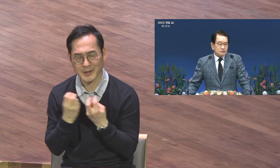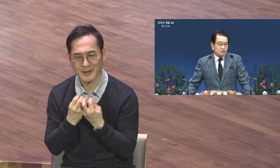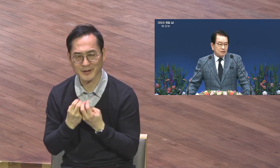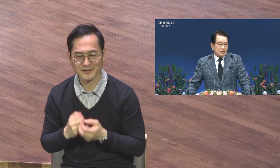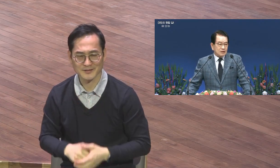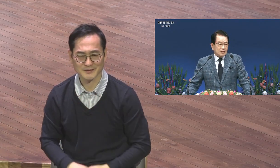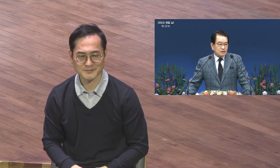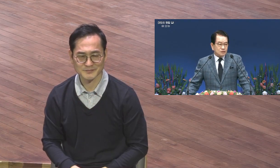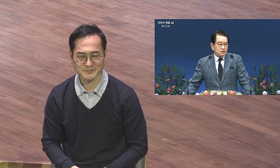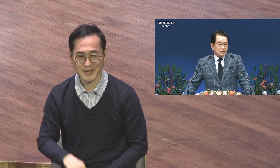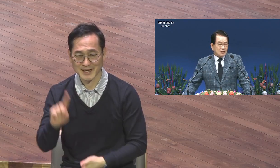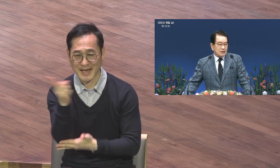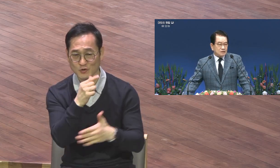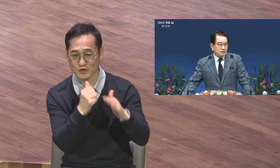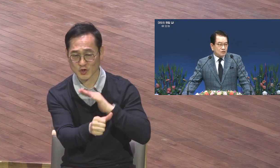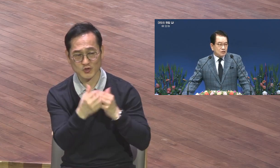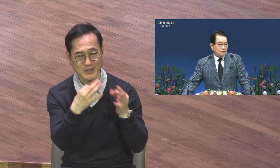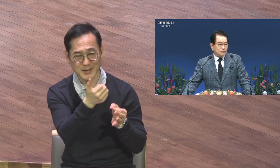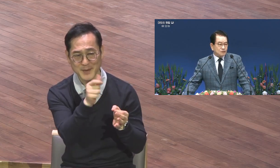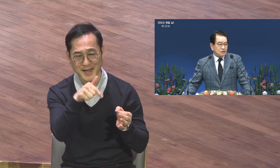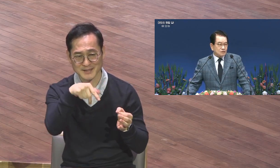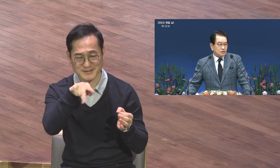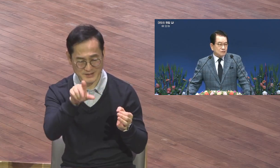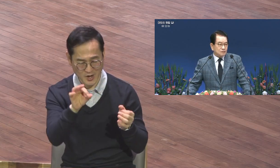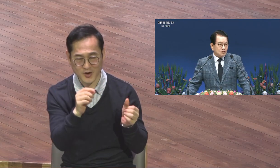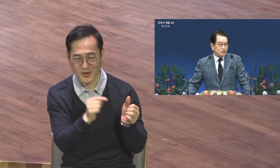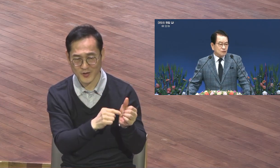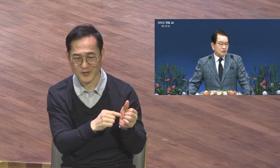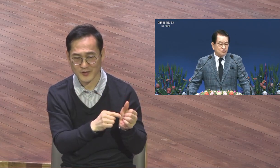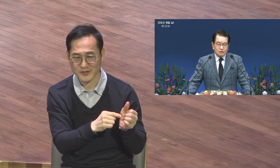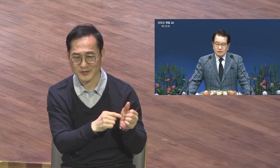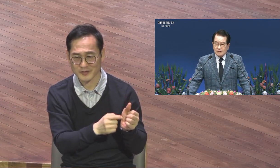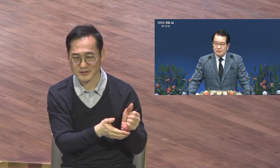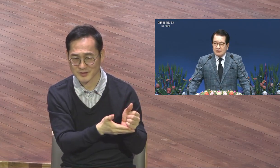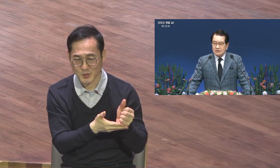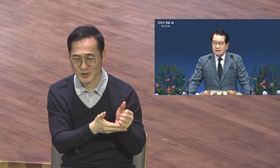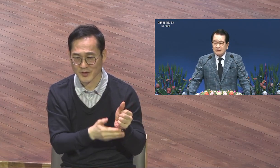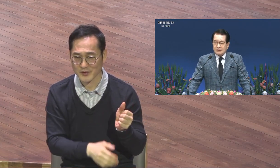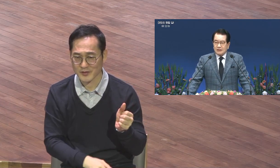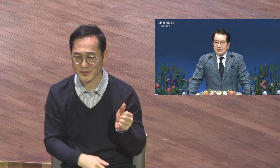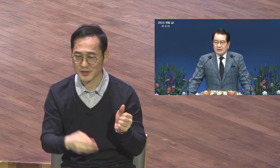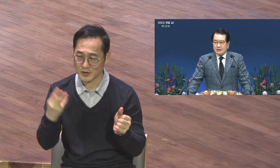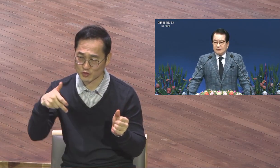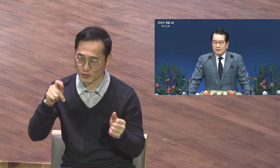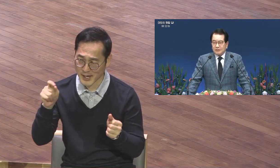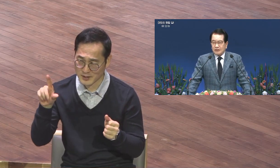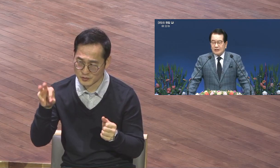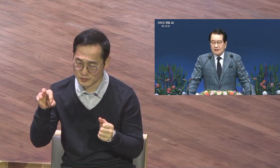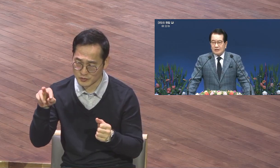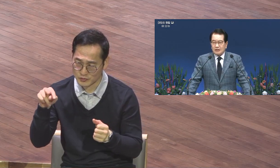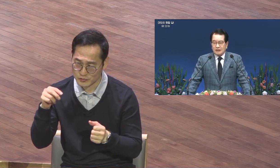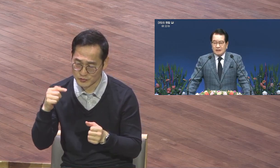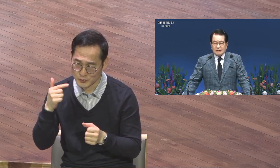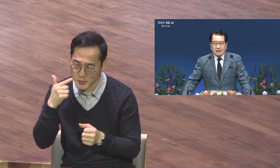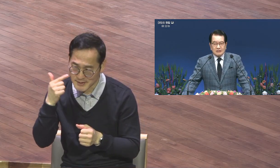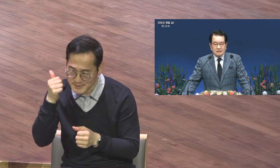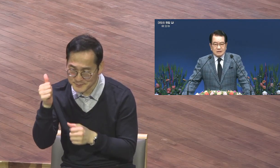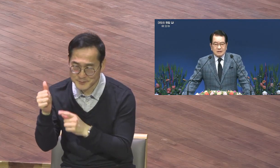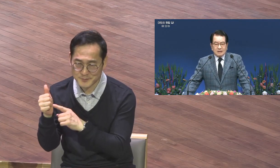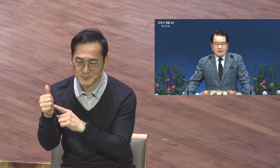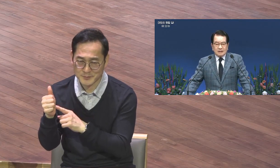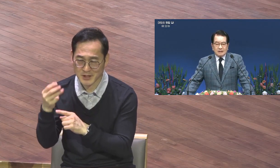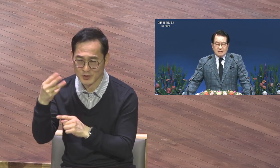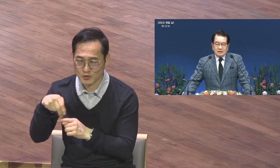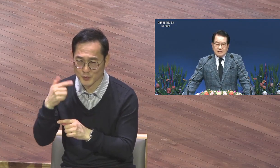김하성 선수가 초청을 해가지고 우리 김선수 장로님, 우리 유광수 목사님 같이 몇 명이